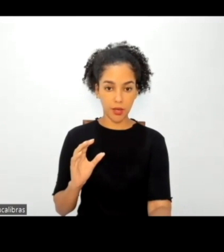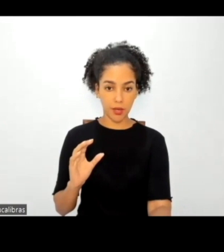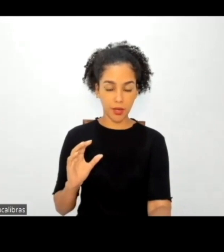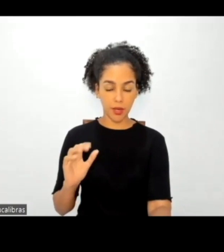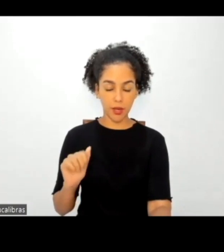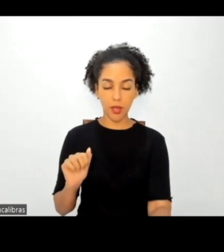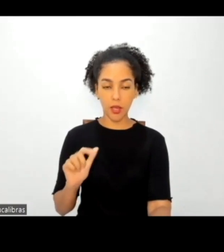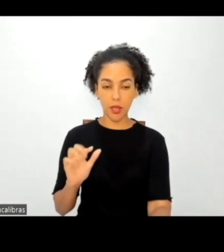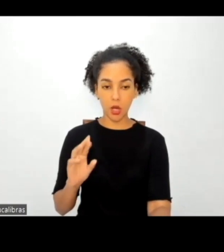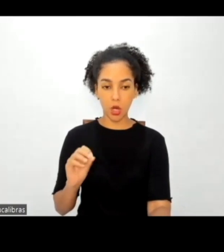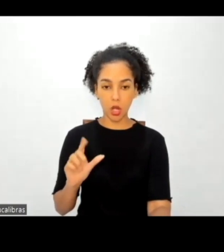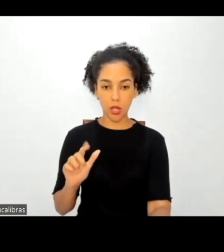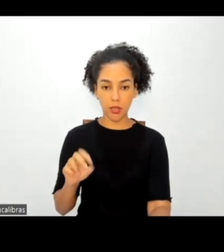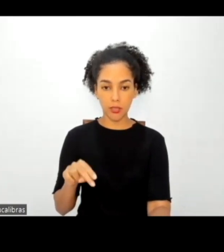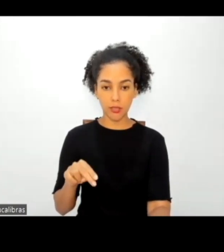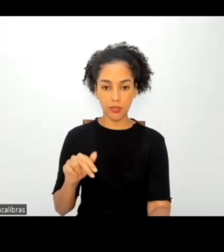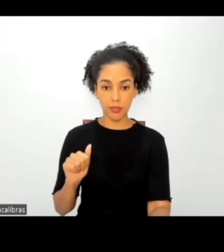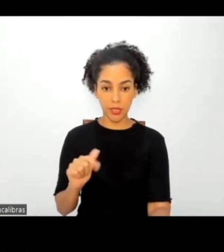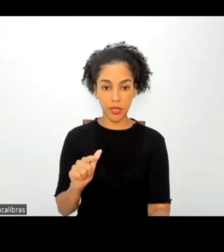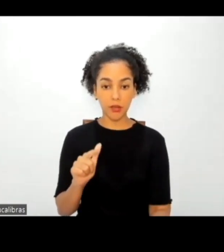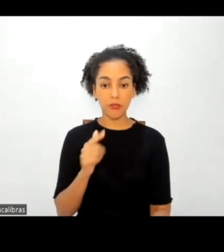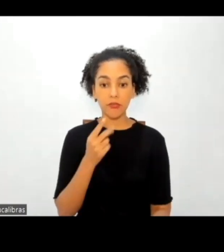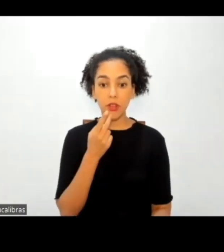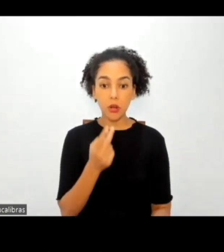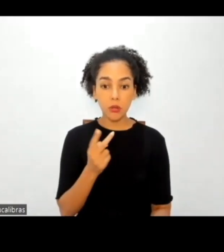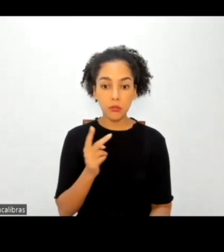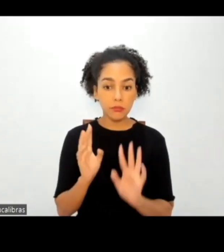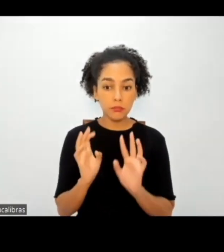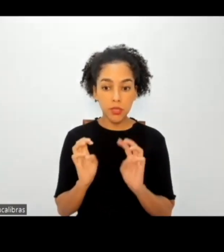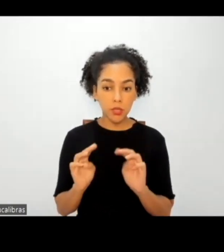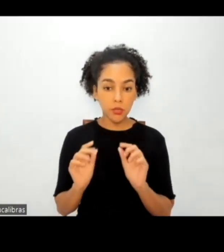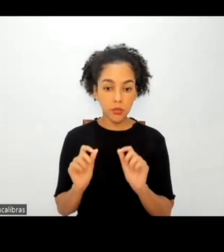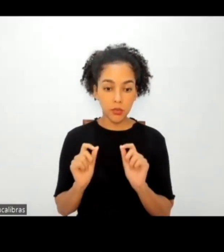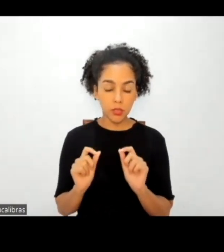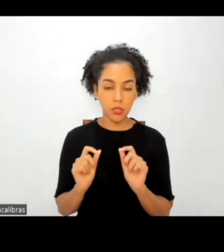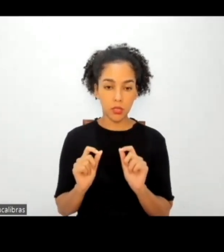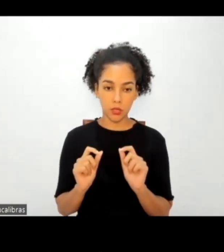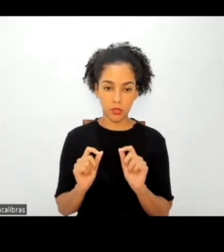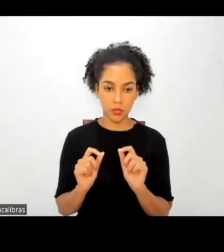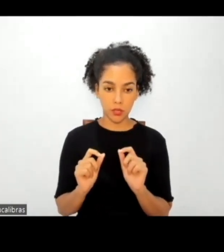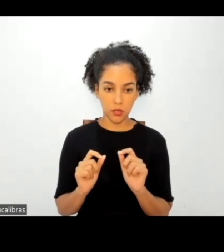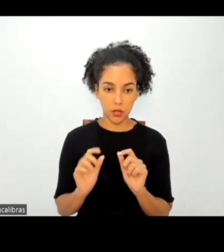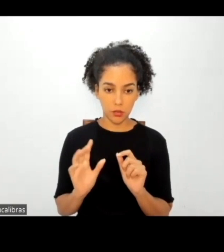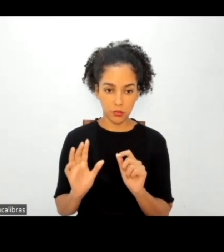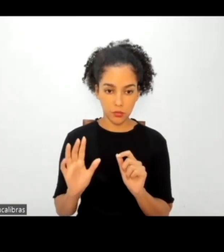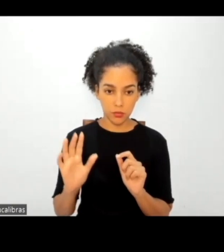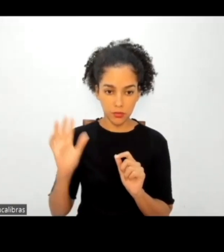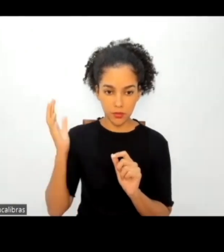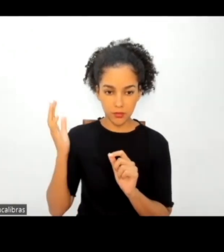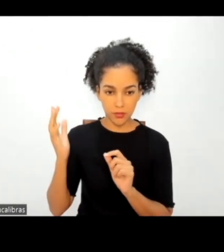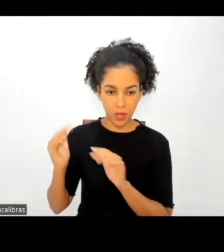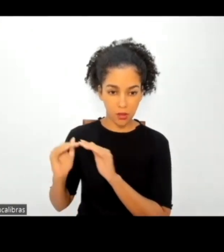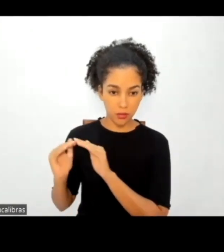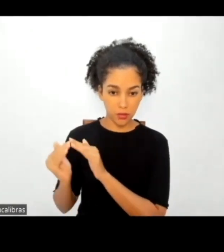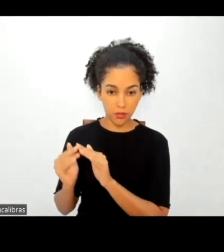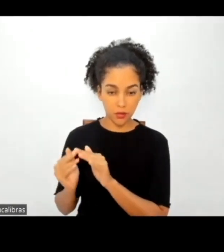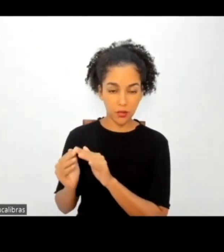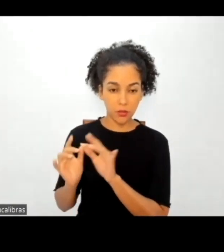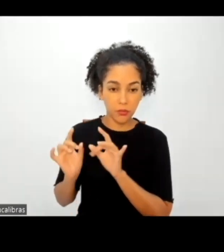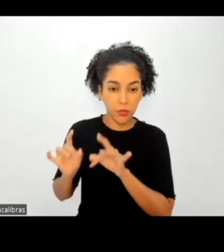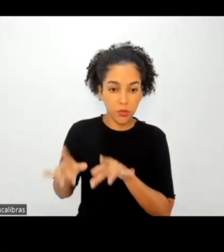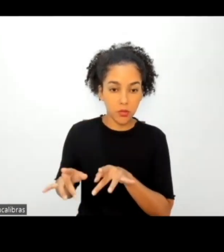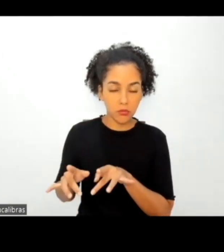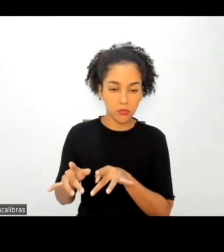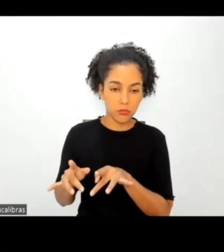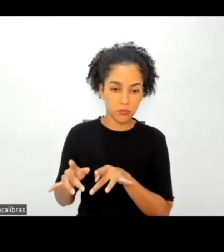tinha alertado há muito tempo, né, que nessa sociedade as favelas são quarto de despejo e que quem inventou a fome são os que